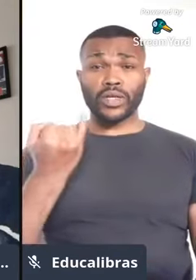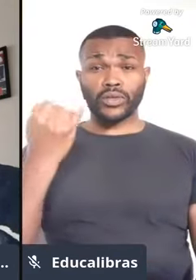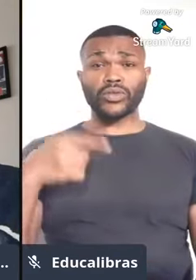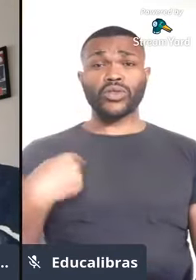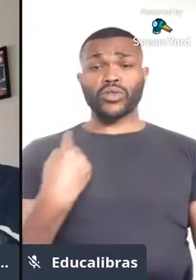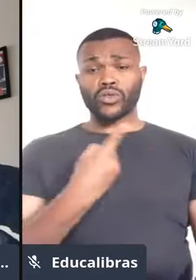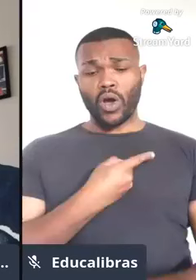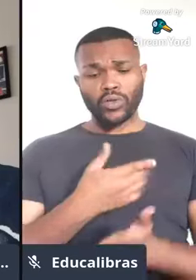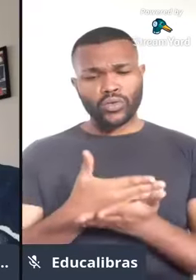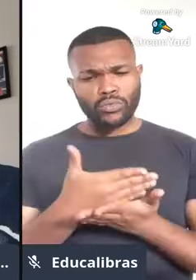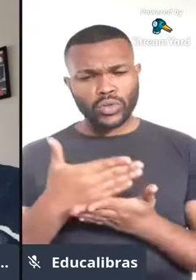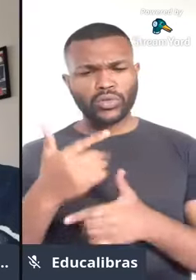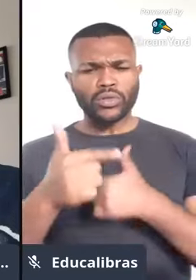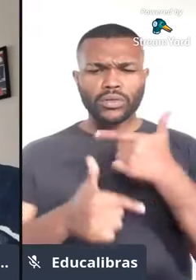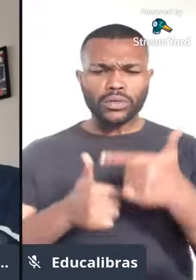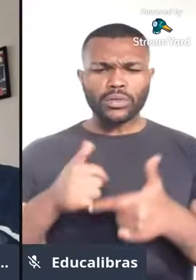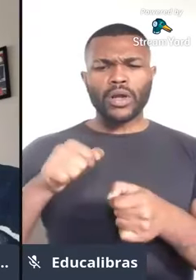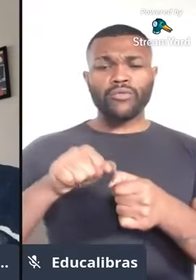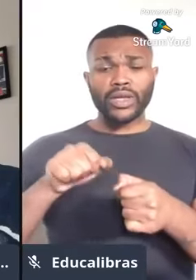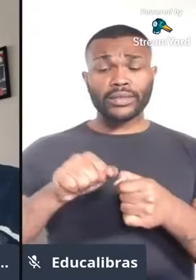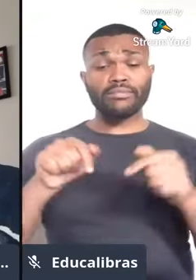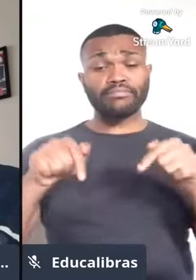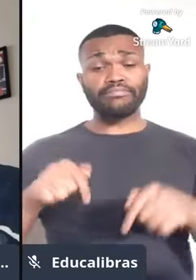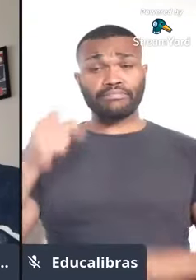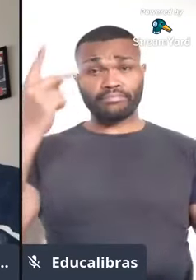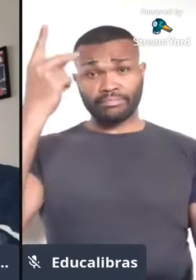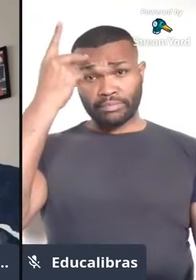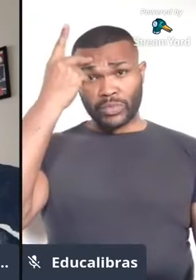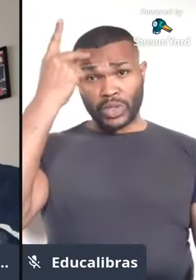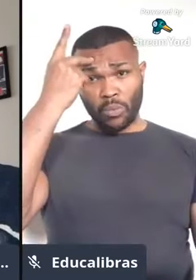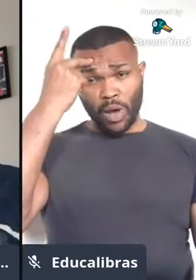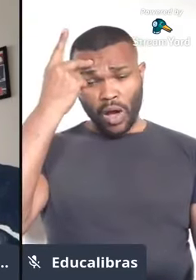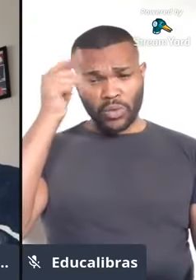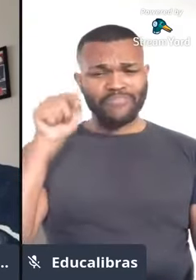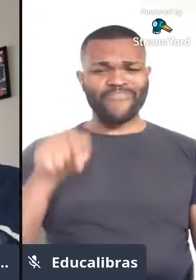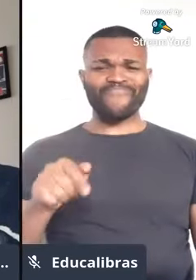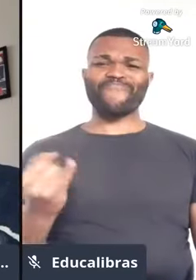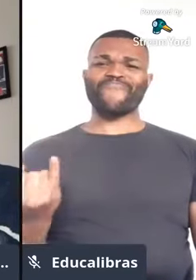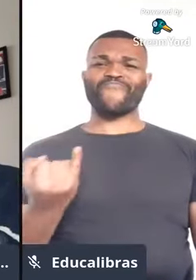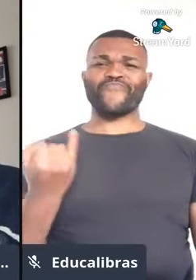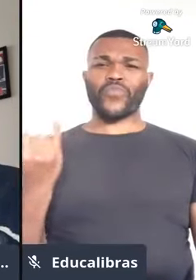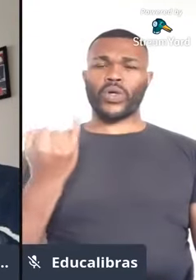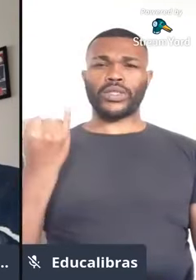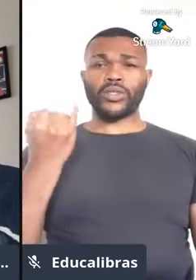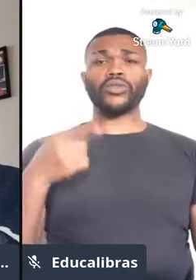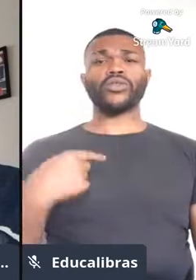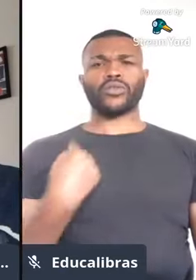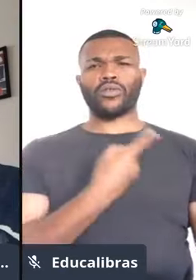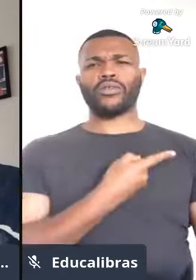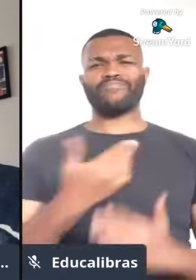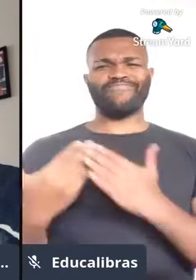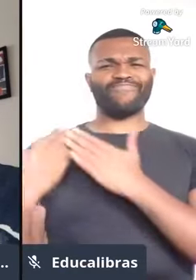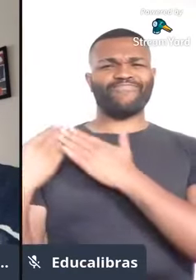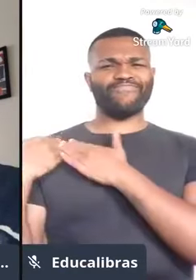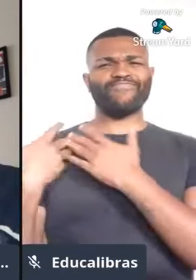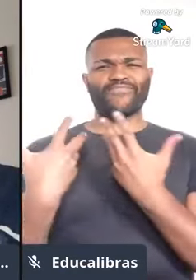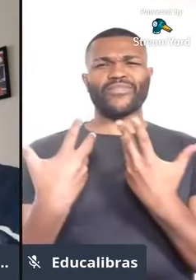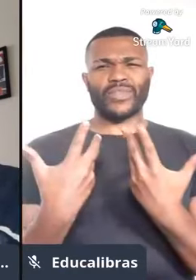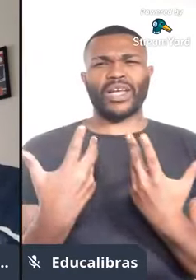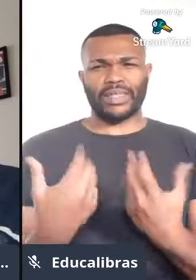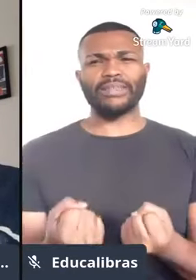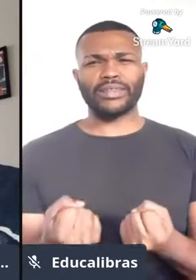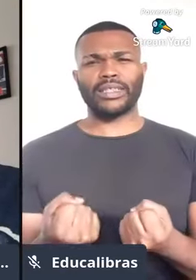introduzimos. Então, São Paulo tem uma grande relevância e a gente tem que assumir isso como um modus operandi,